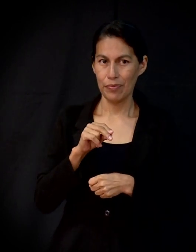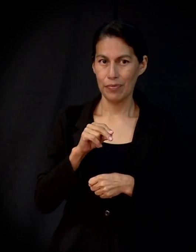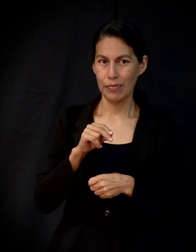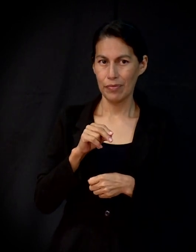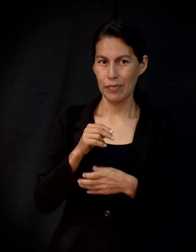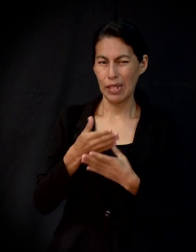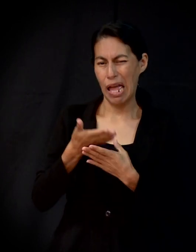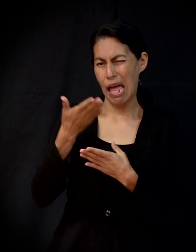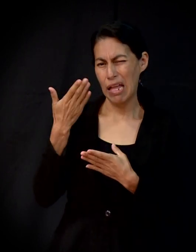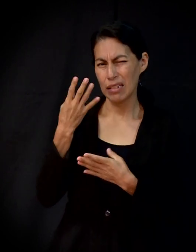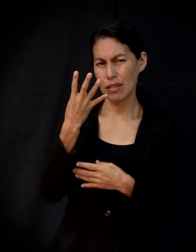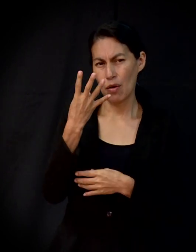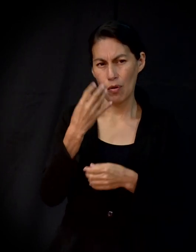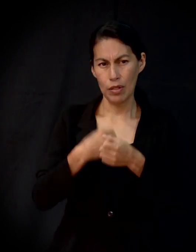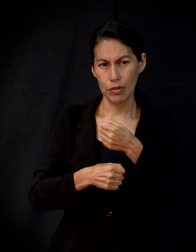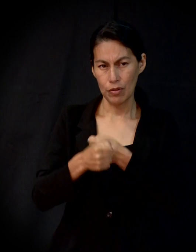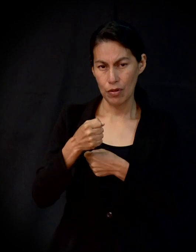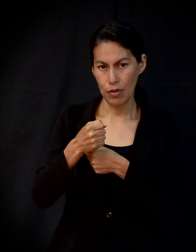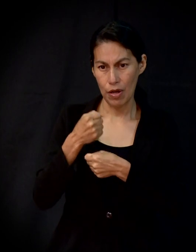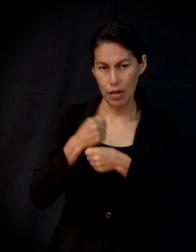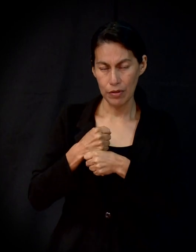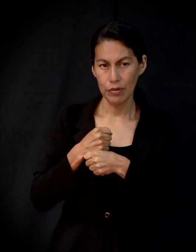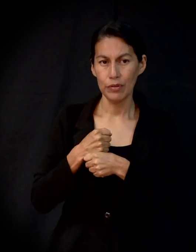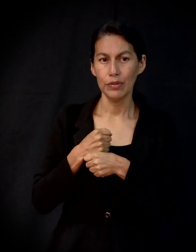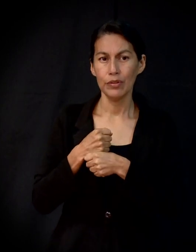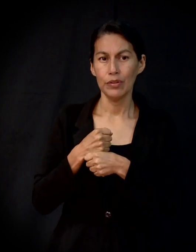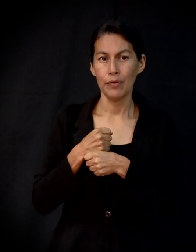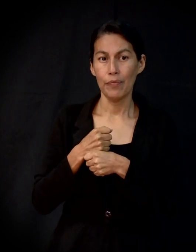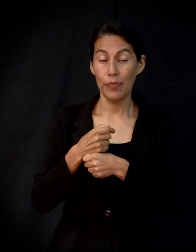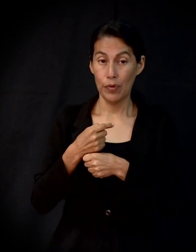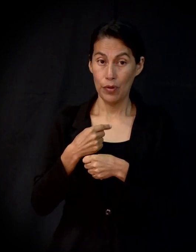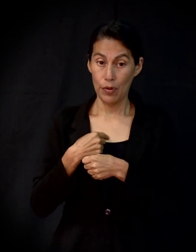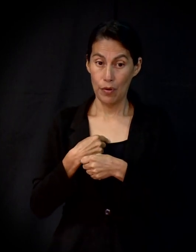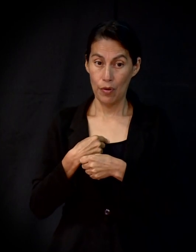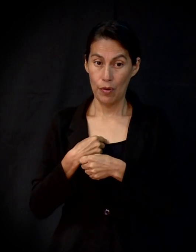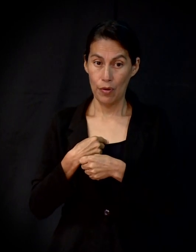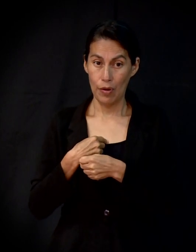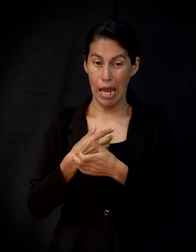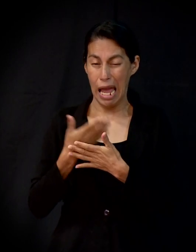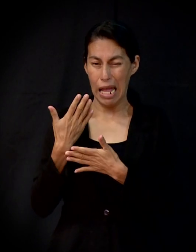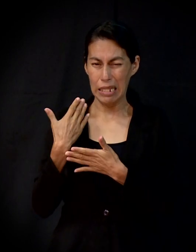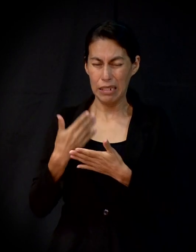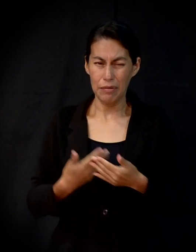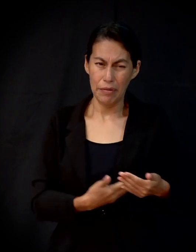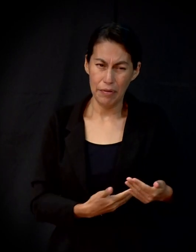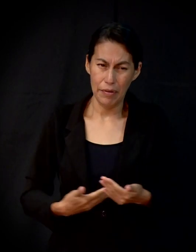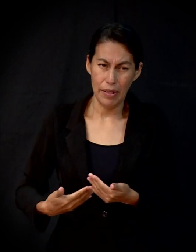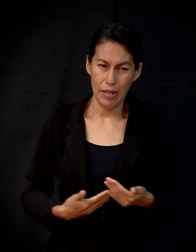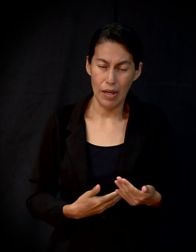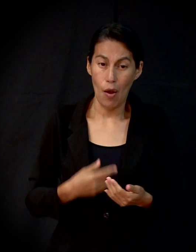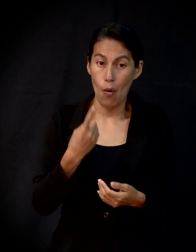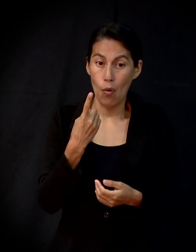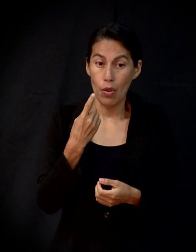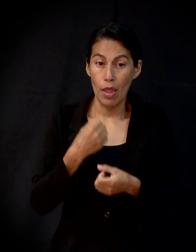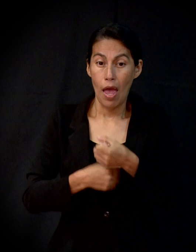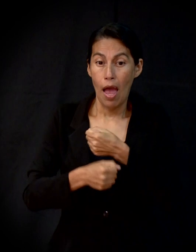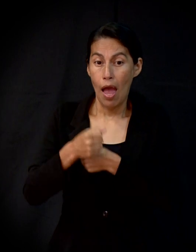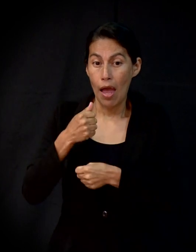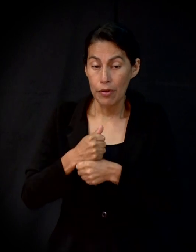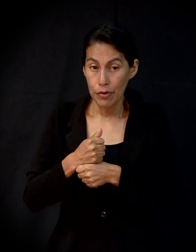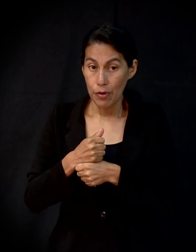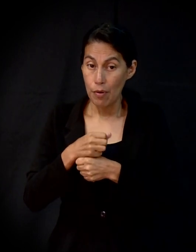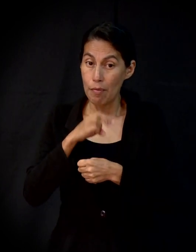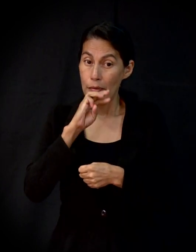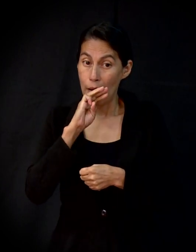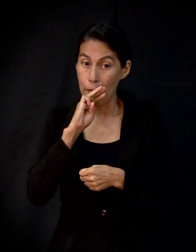fue hace 4 años. Pero antes, cuando yo era un bebé y tenía solo un año,